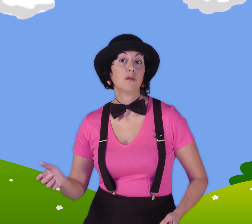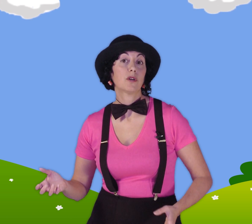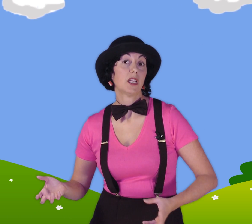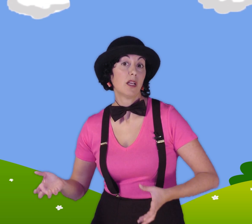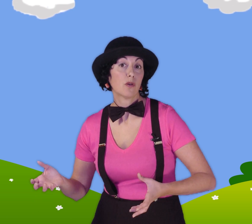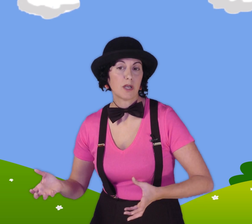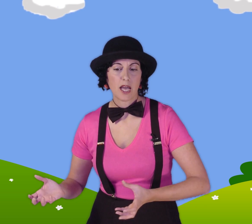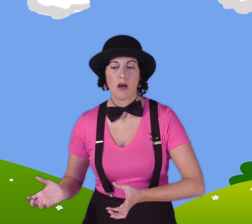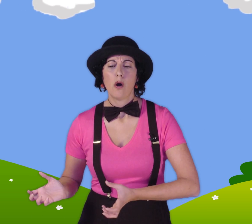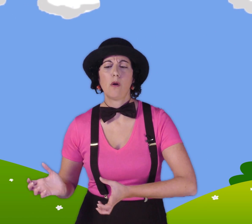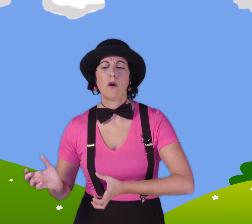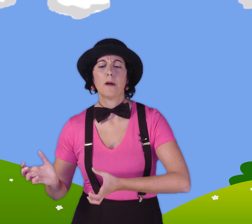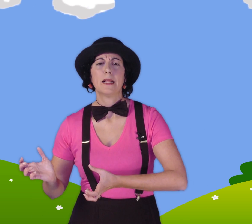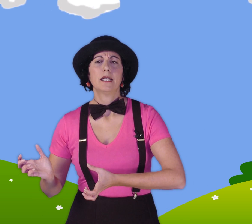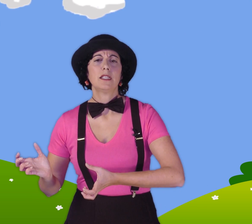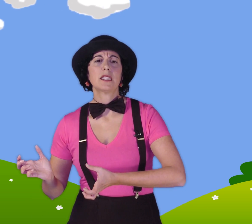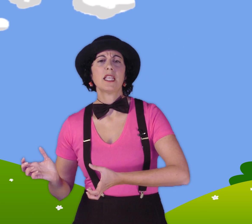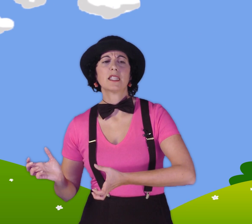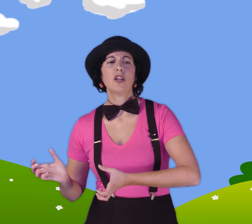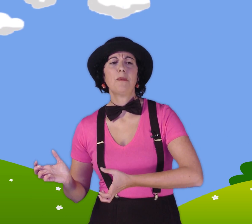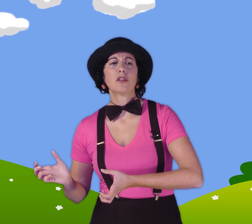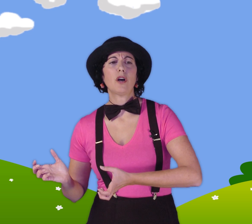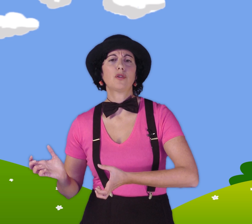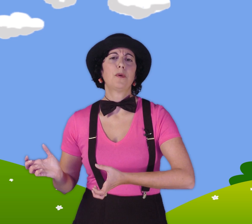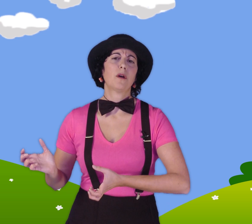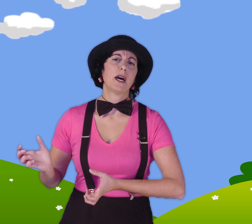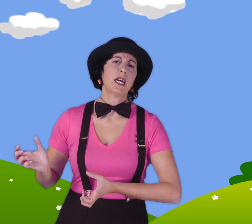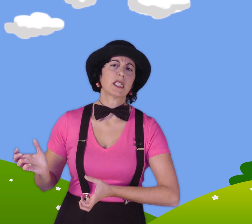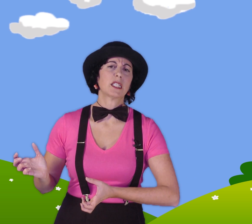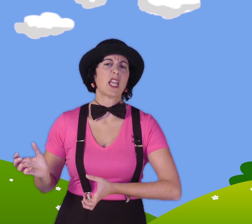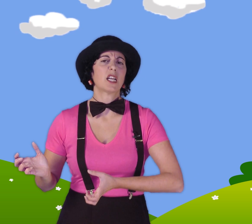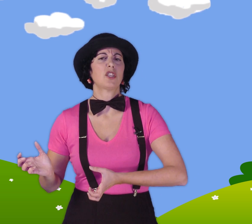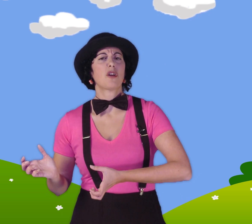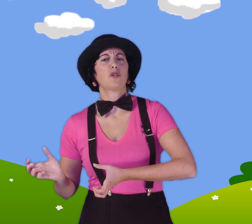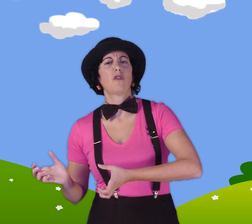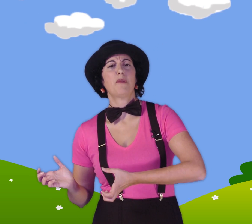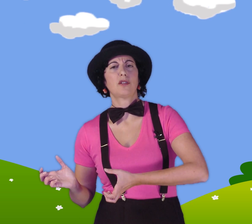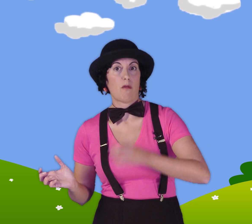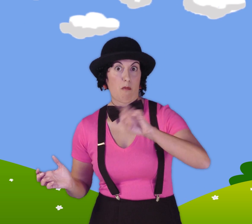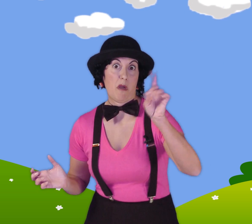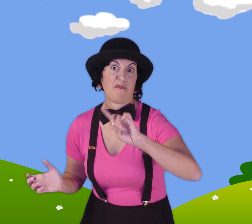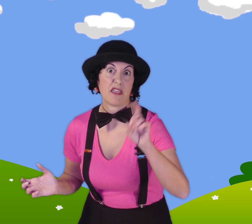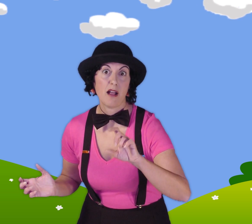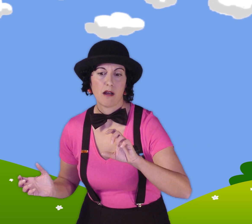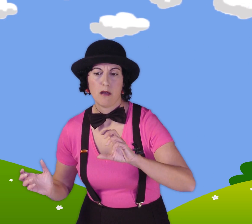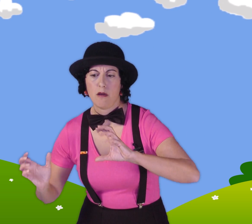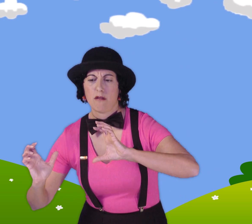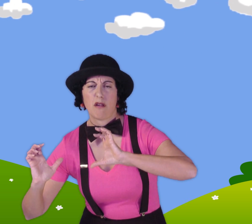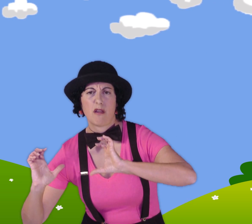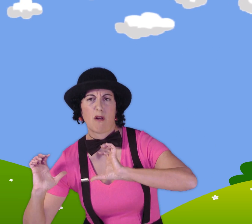como que lo cogía. ¡Oh! Ya está, no puedes cogerte un poco más, que es que ya casi yo llevo todo el peso. Mentira. Sí, sí, yo lo